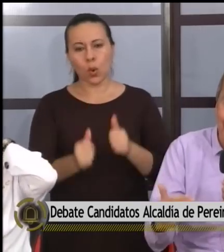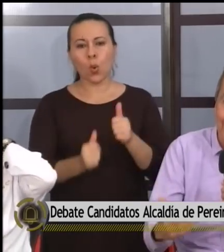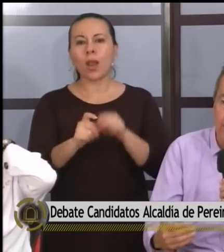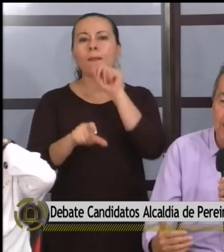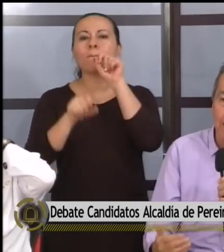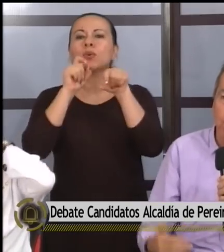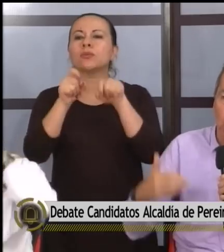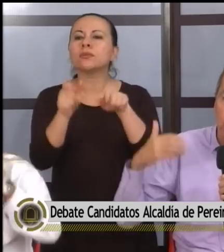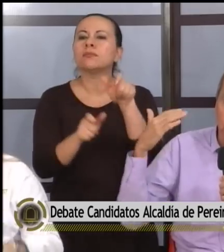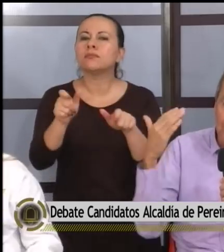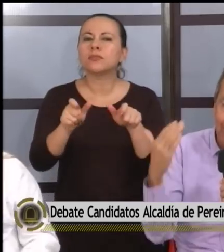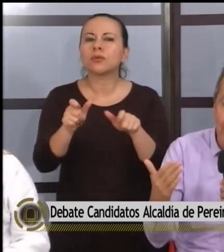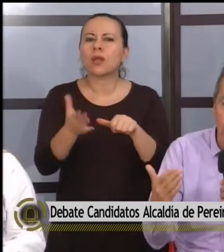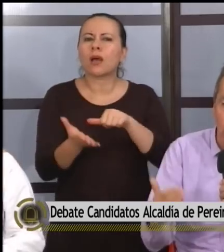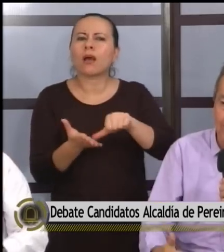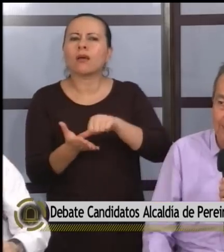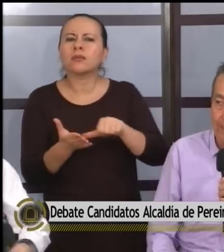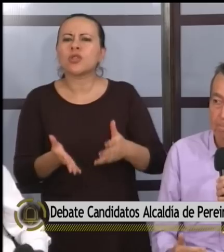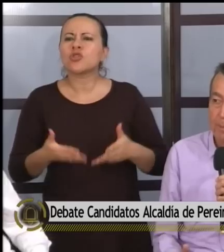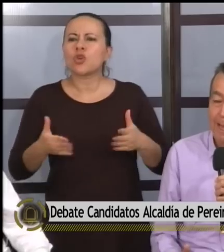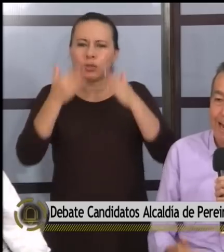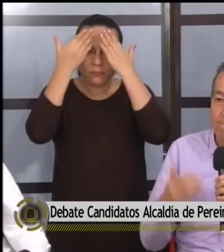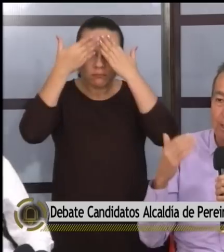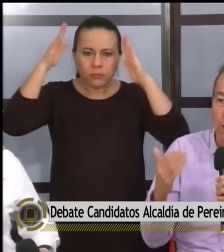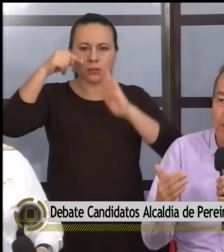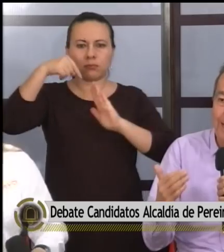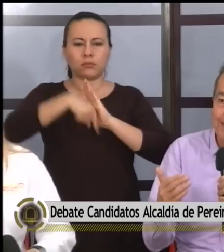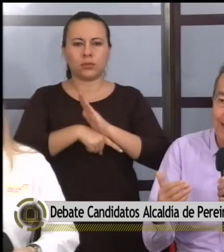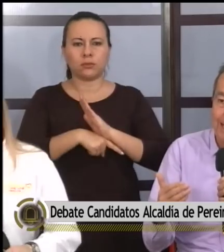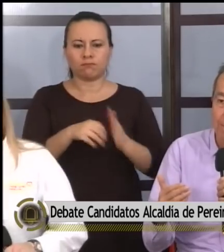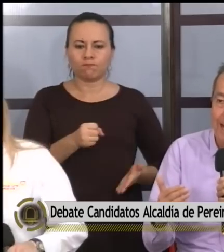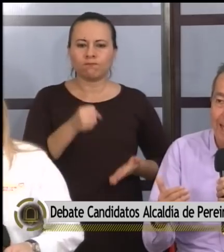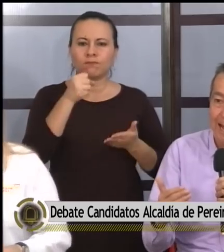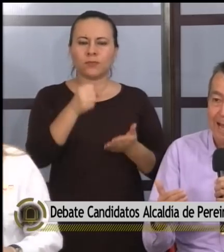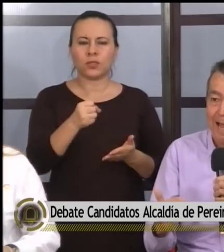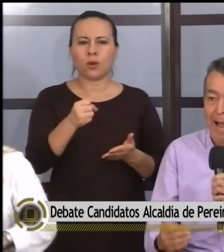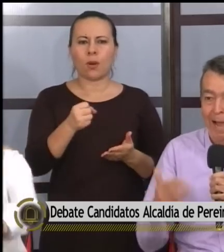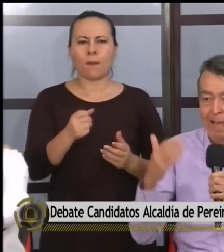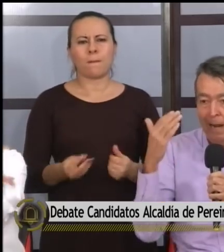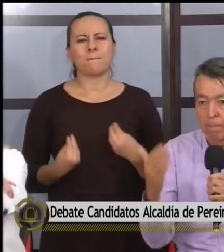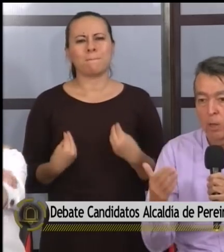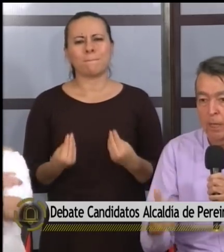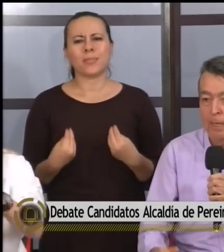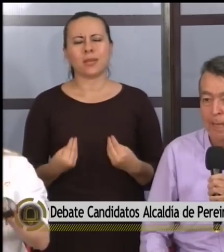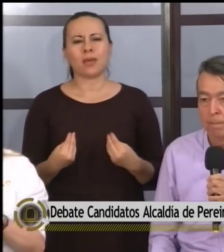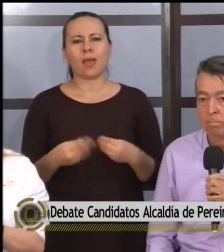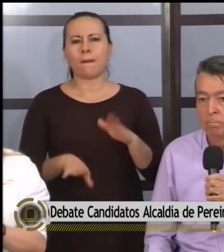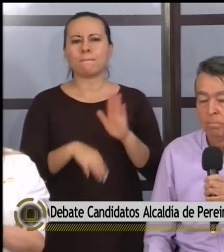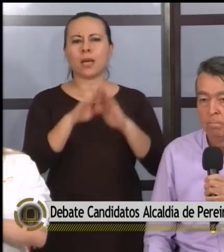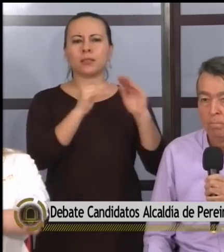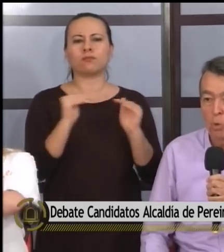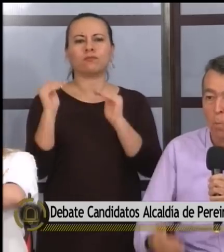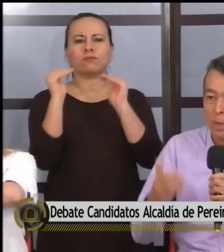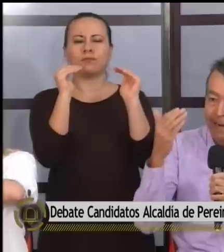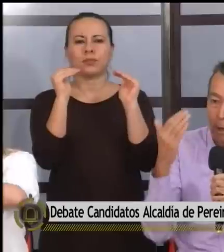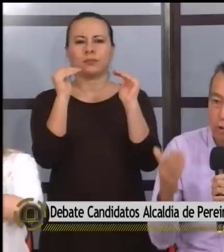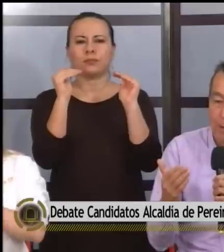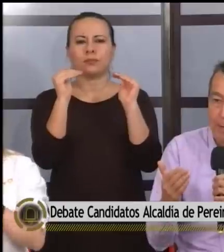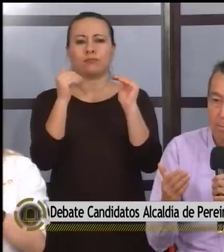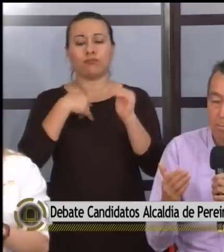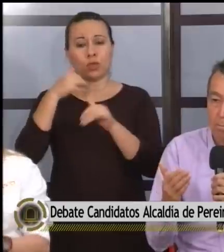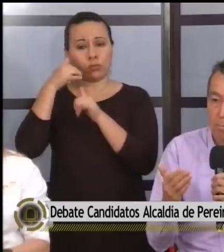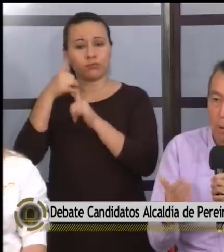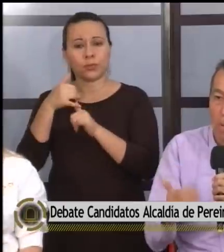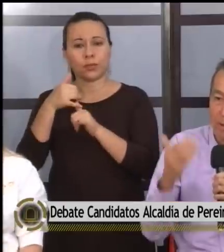consultarle a la gente, profundizar la democracia. La inversión tiene que estar encaminada a generar mayor equidad. Como ingeniero